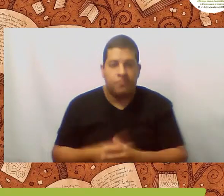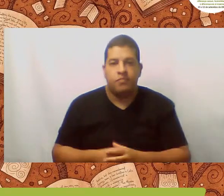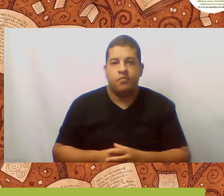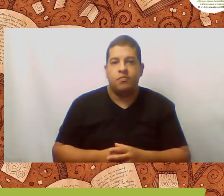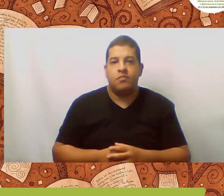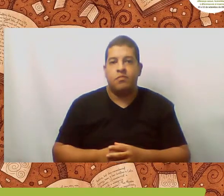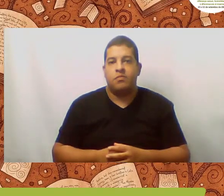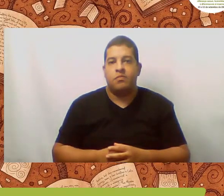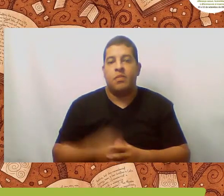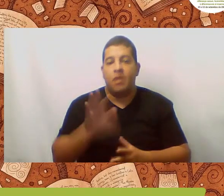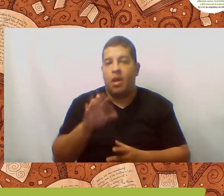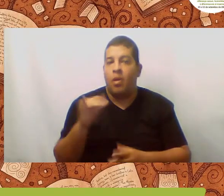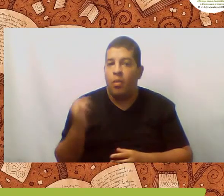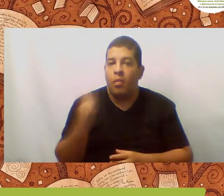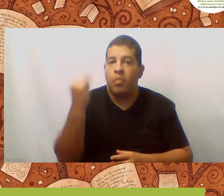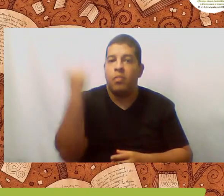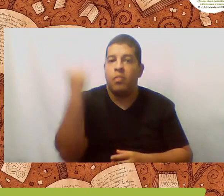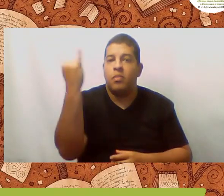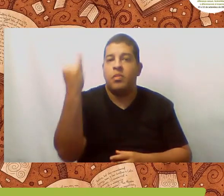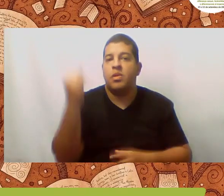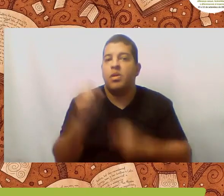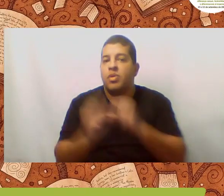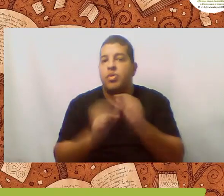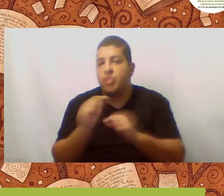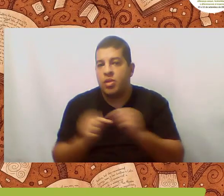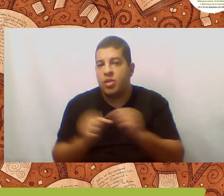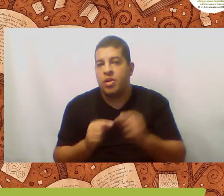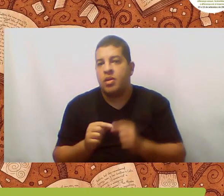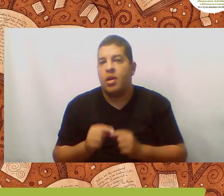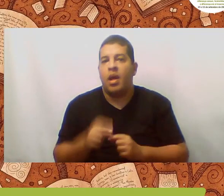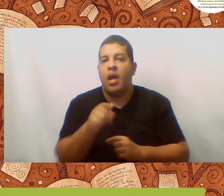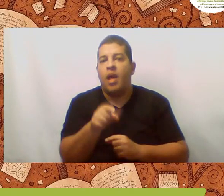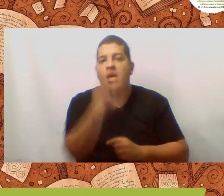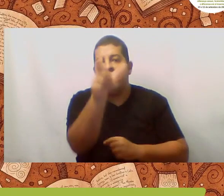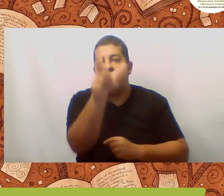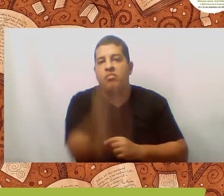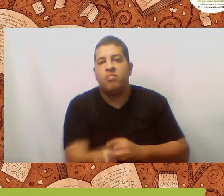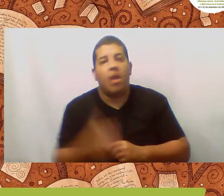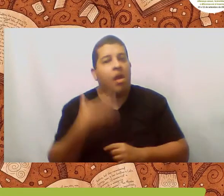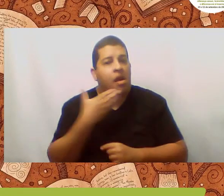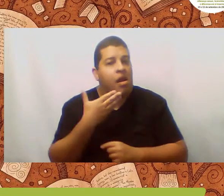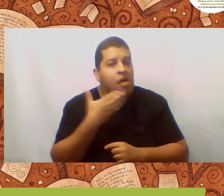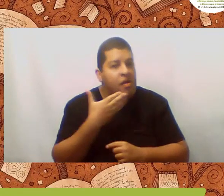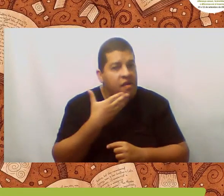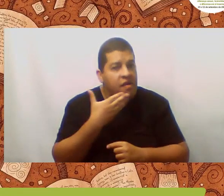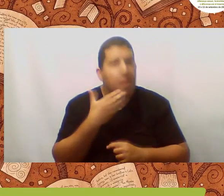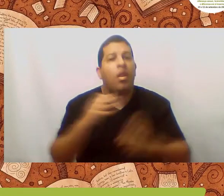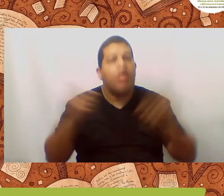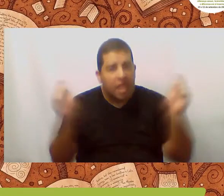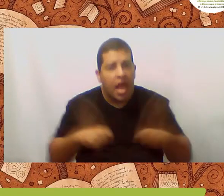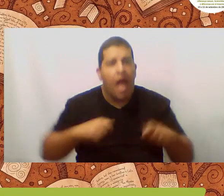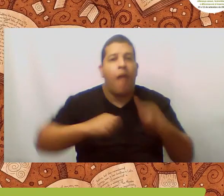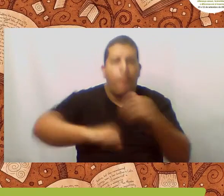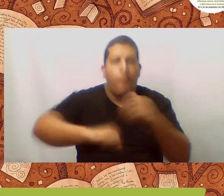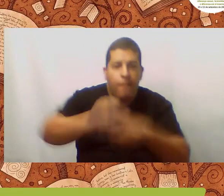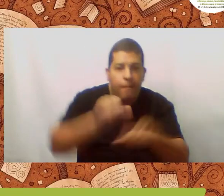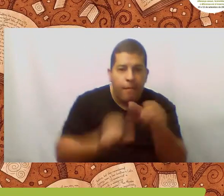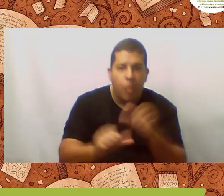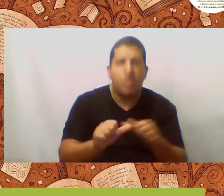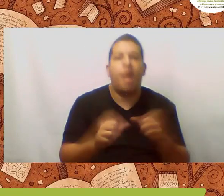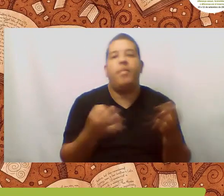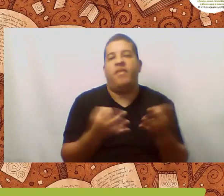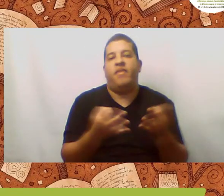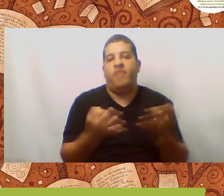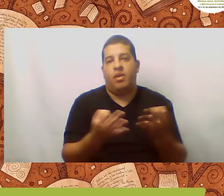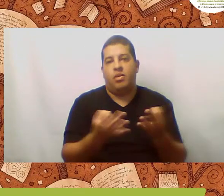muito importante, que era o seguinte: o sexo imperfeito poderia ser perfeito, mas o sexo perfeito não